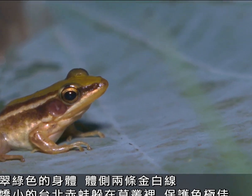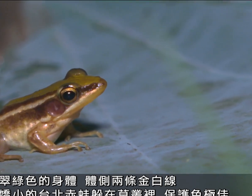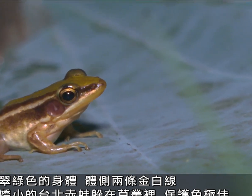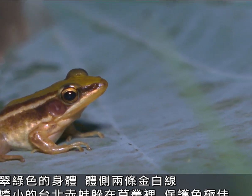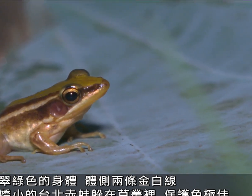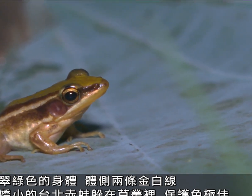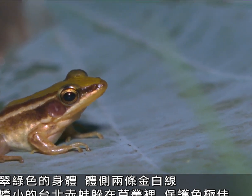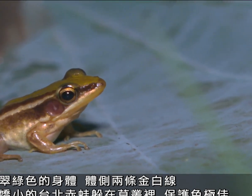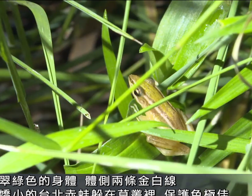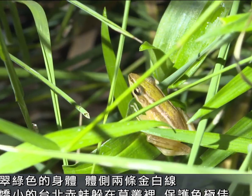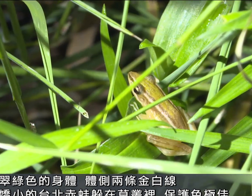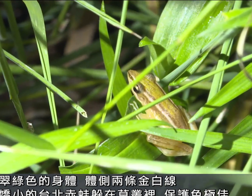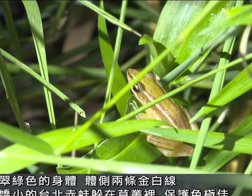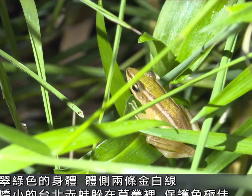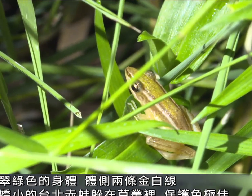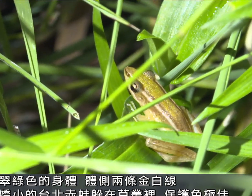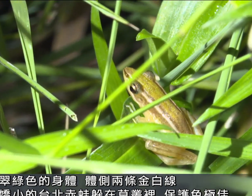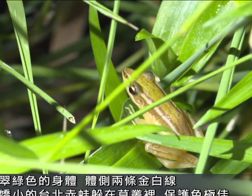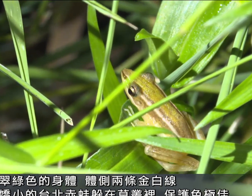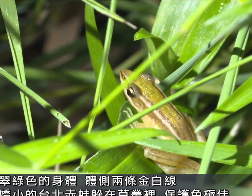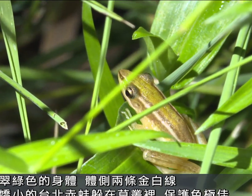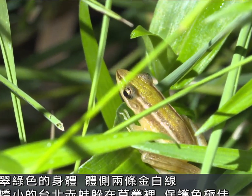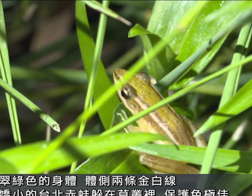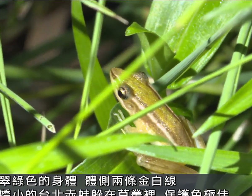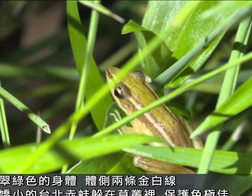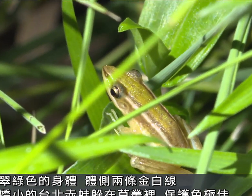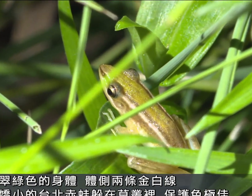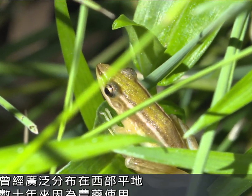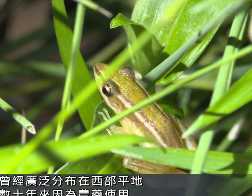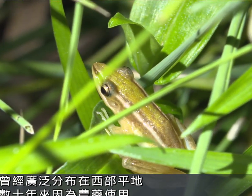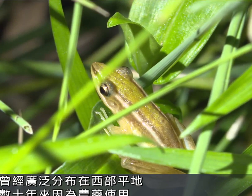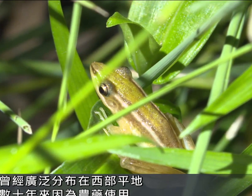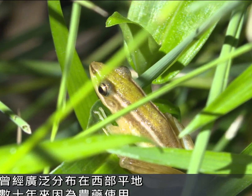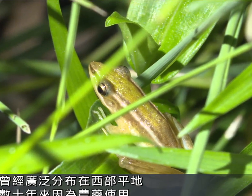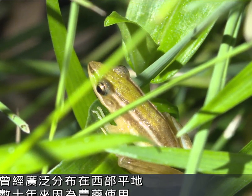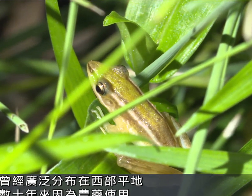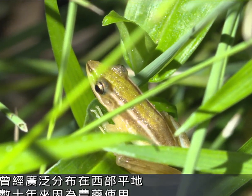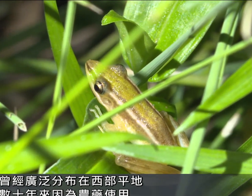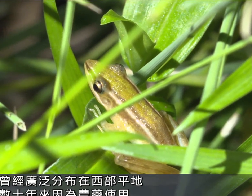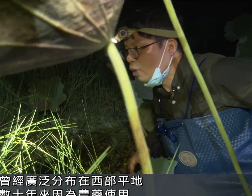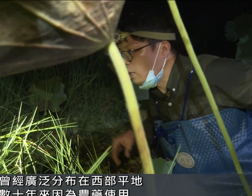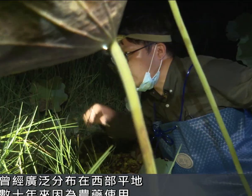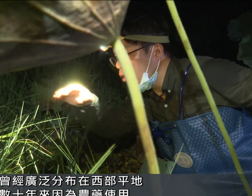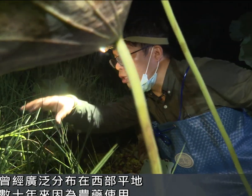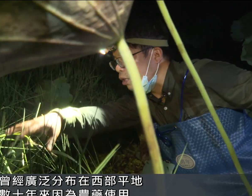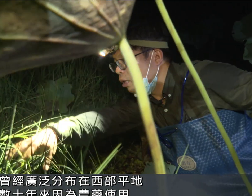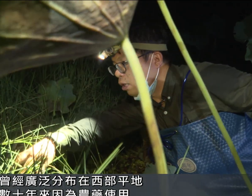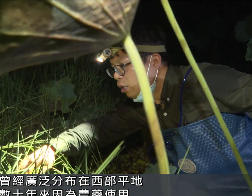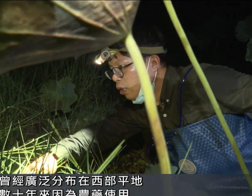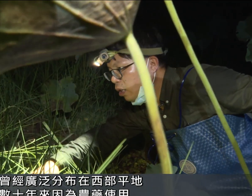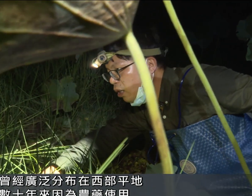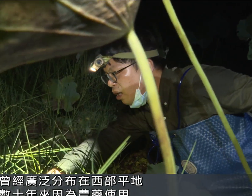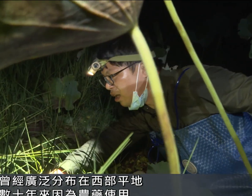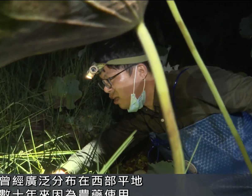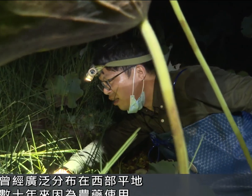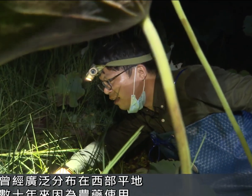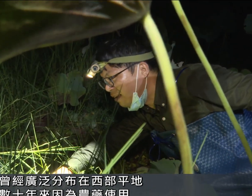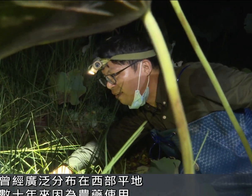线，娇小的台北赤蛙躲在草丛里，保护色极佳。曾经广泛分布在西部平地，数十年来因为农药使